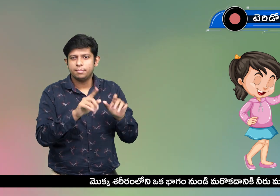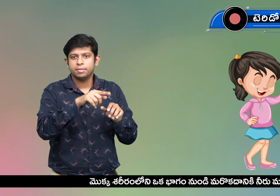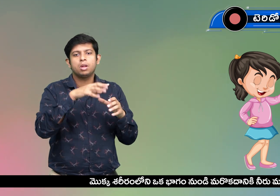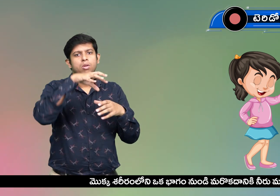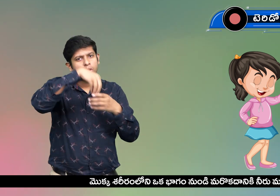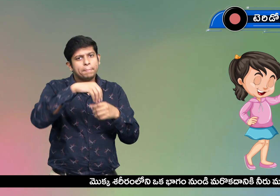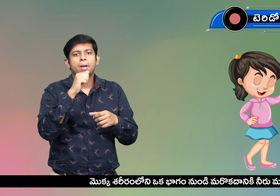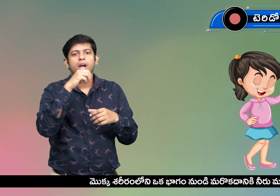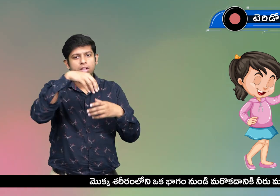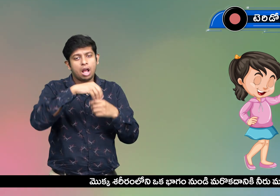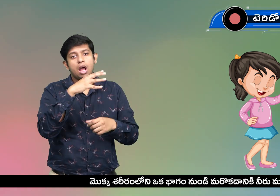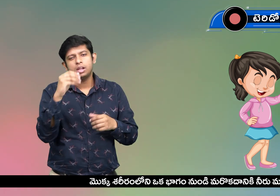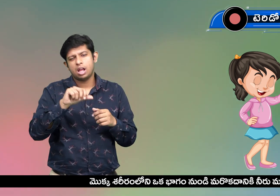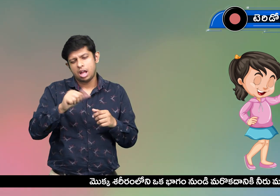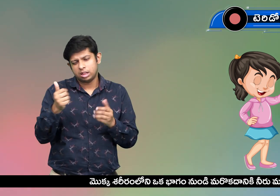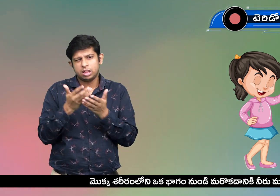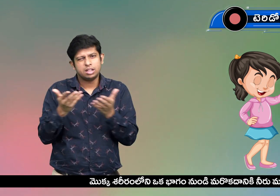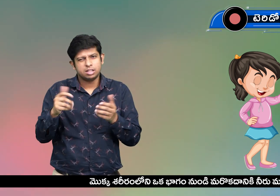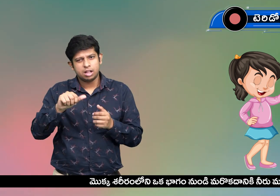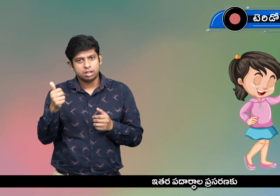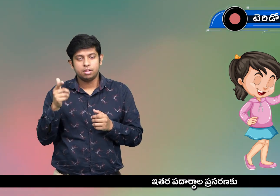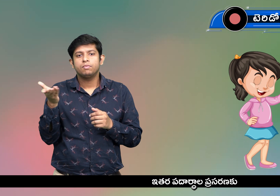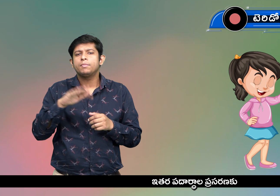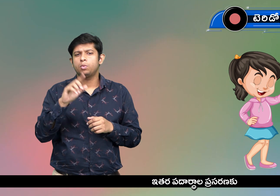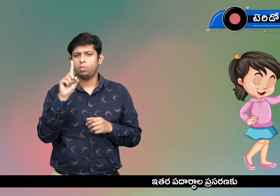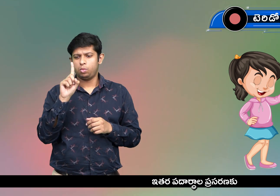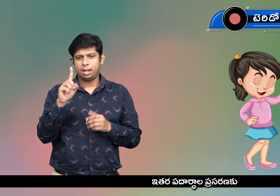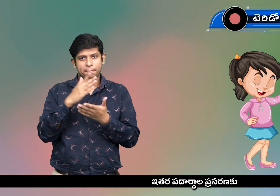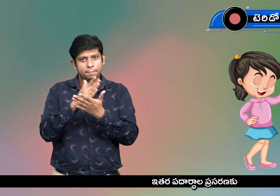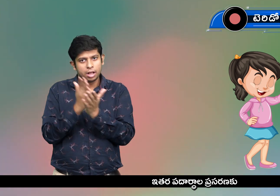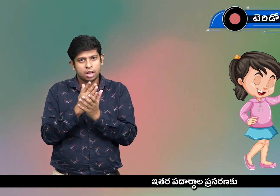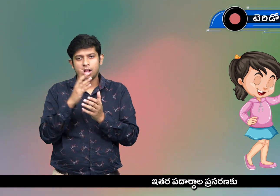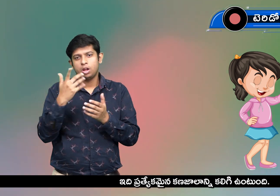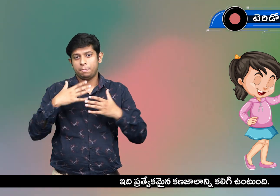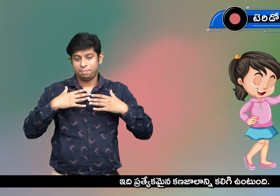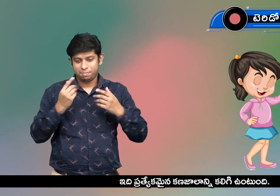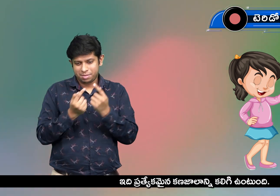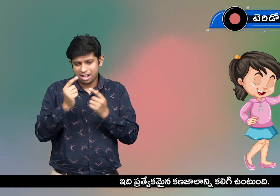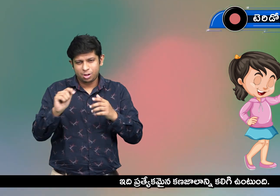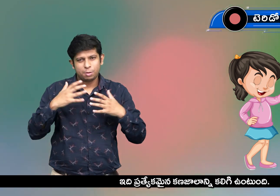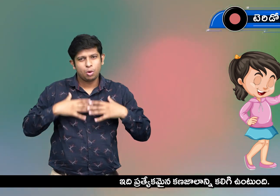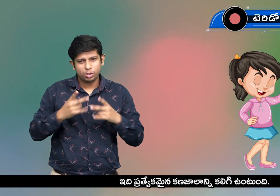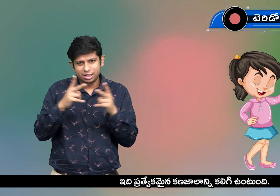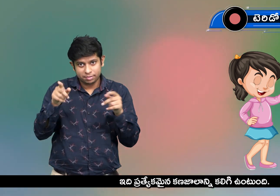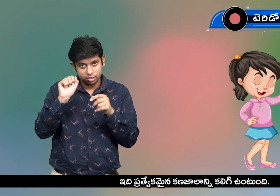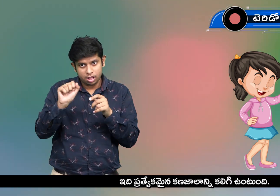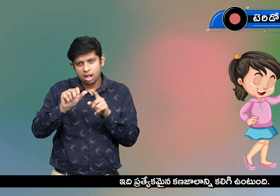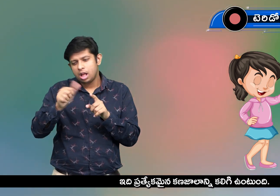మరొక దానికి నీరు మరియు ఇతర పదార్థాల ప్రసరణకు ఇది ప్రత్యేకమైన కణజాలాన్ని కలిగి